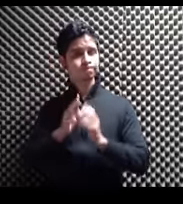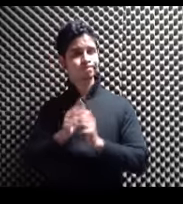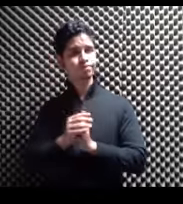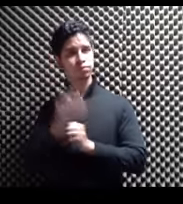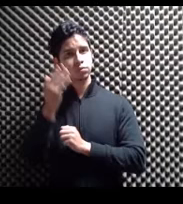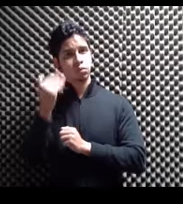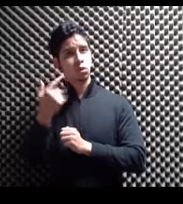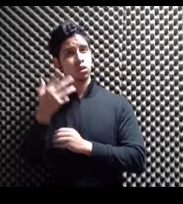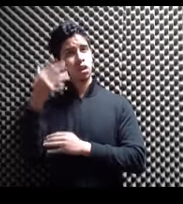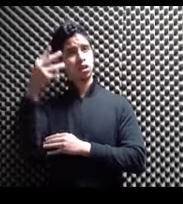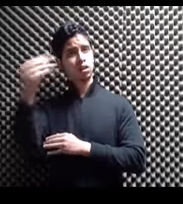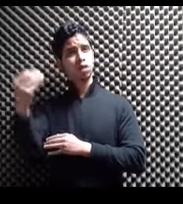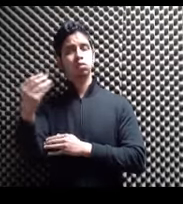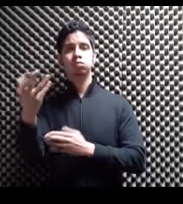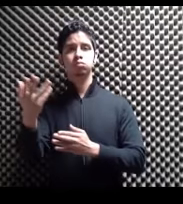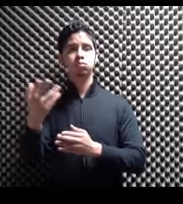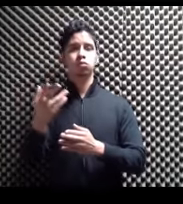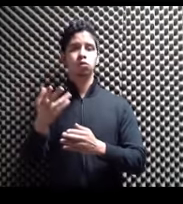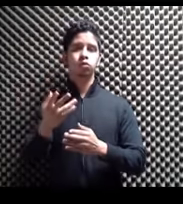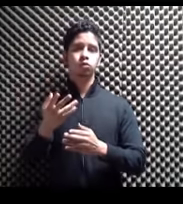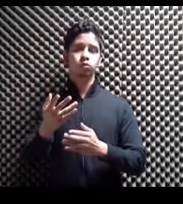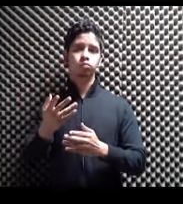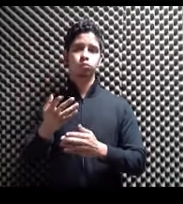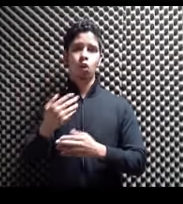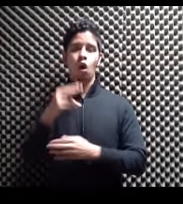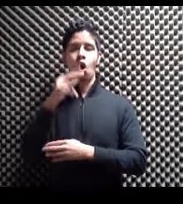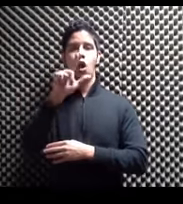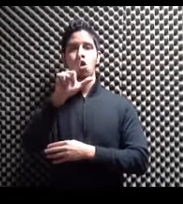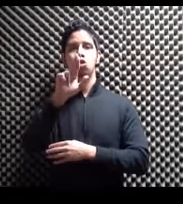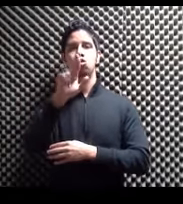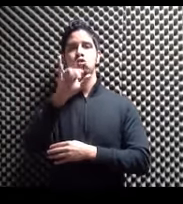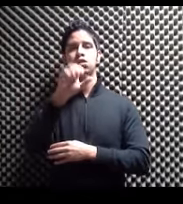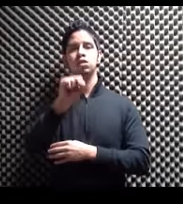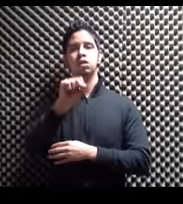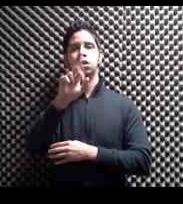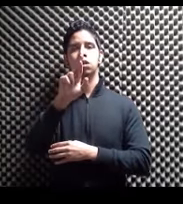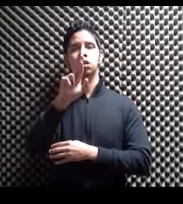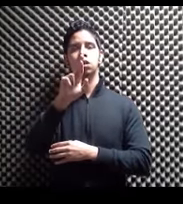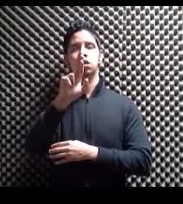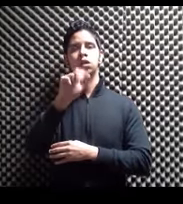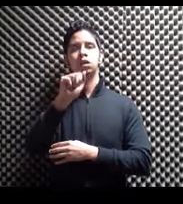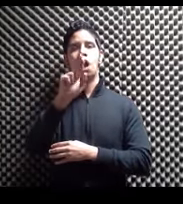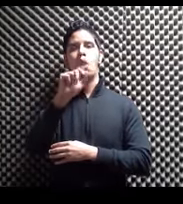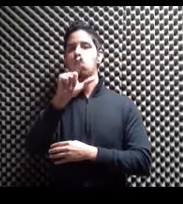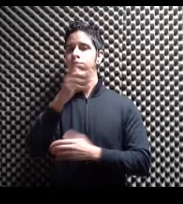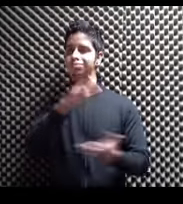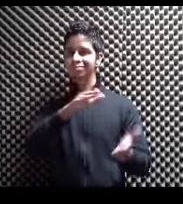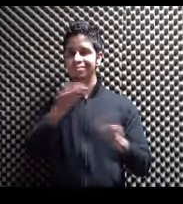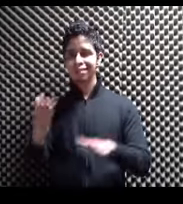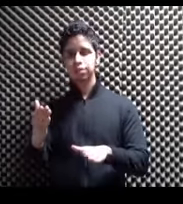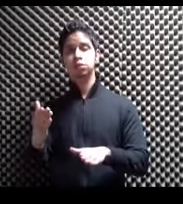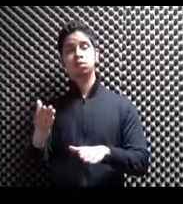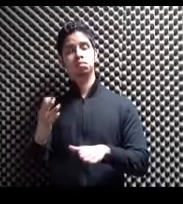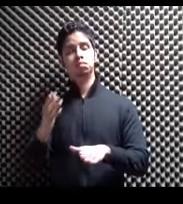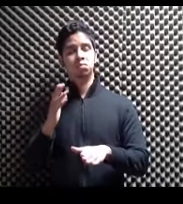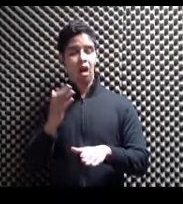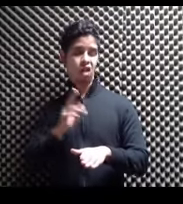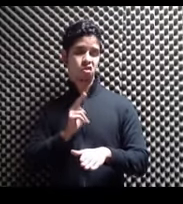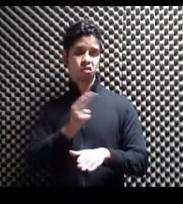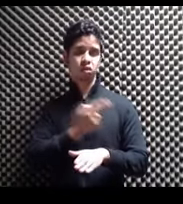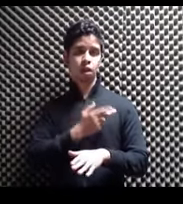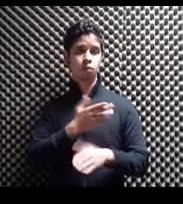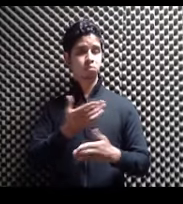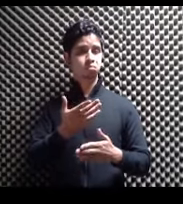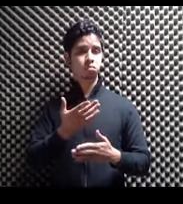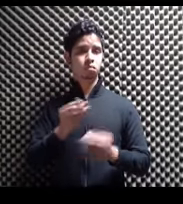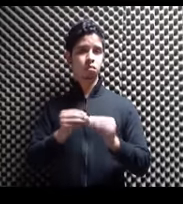Raúl. Pero bueno, dentro de todo, uno está más tranquilo y dice, pues ahora mismo no está sufriendo. Claro. Y ahora